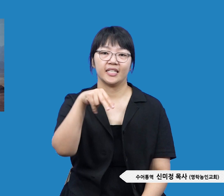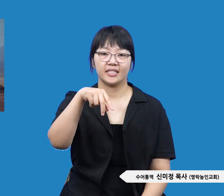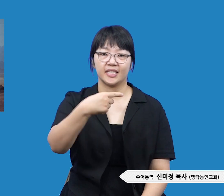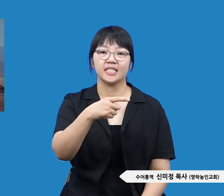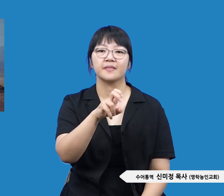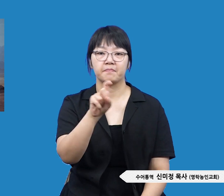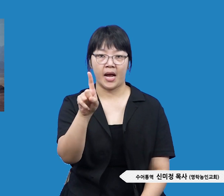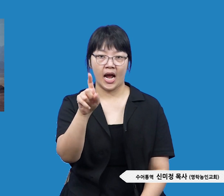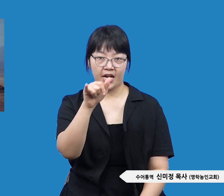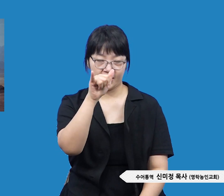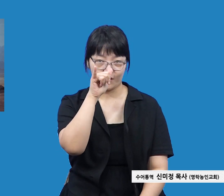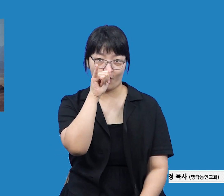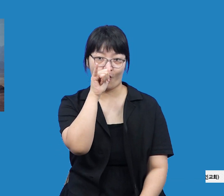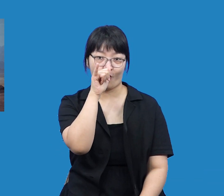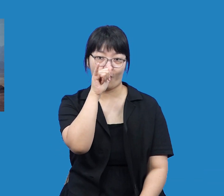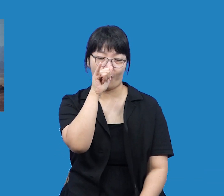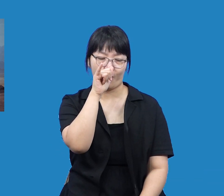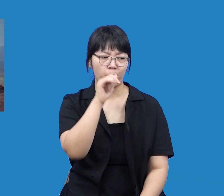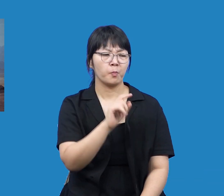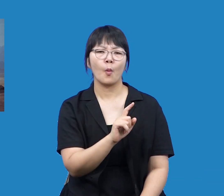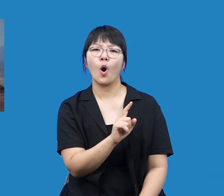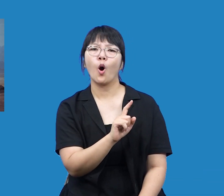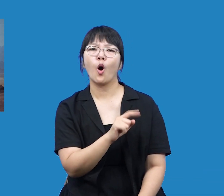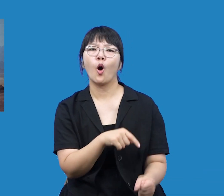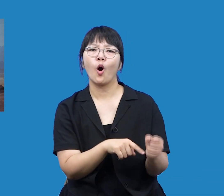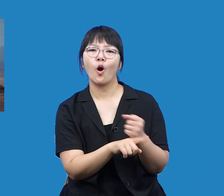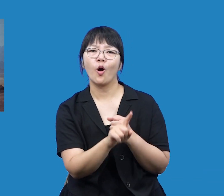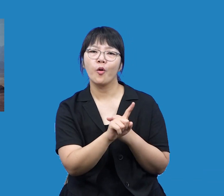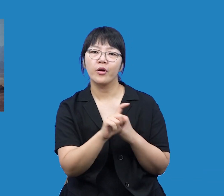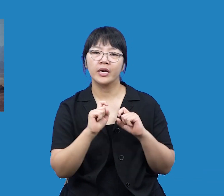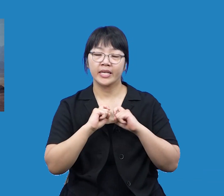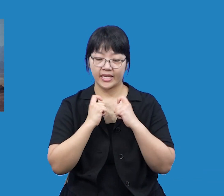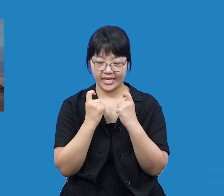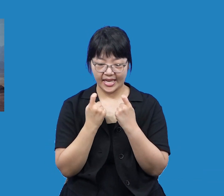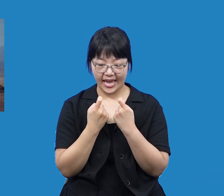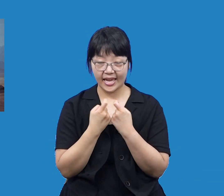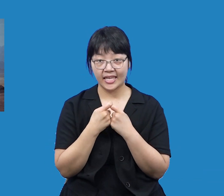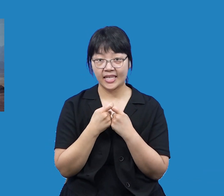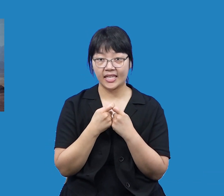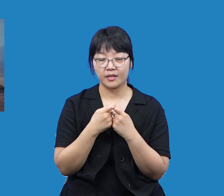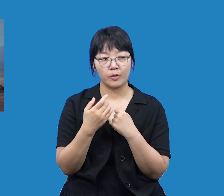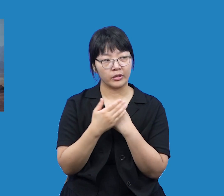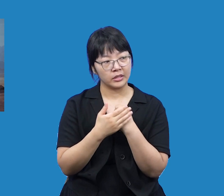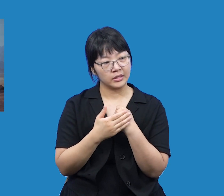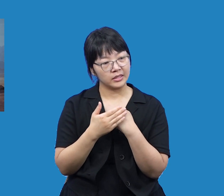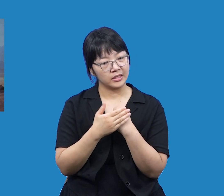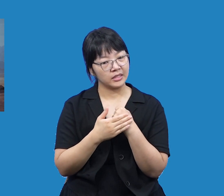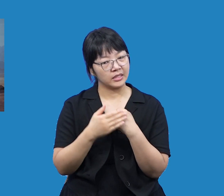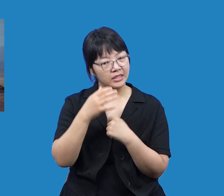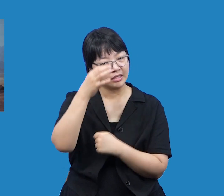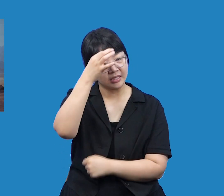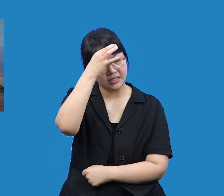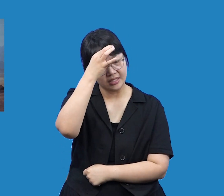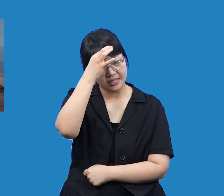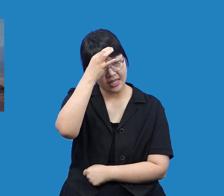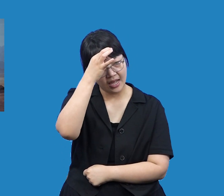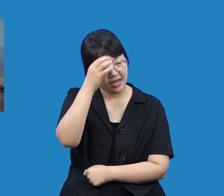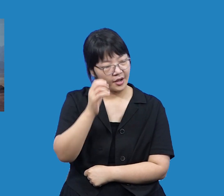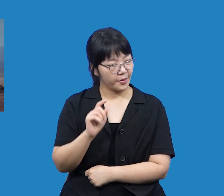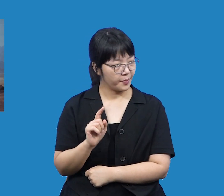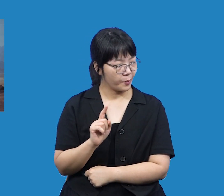어떤 개인에게 소유되어 있는 강력한 은사나 혹은